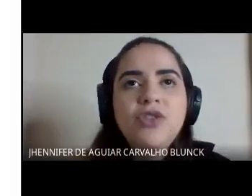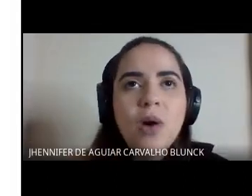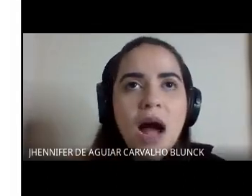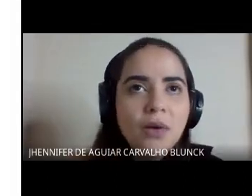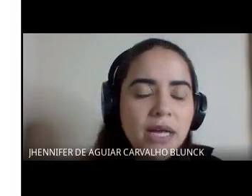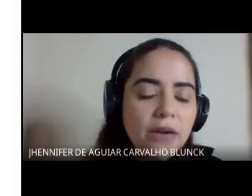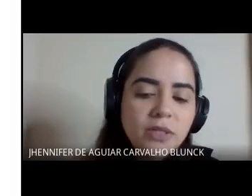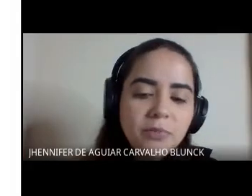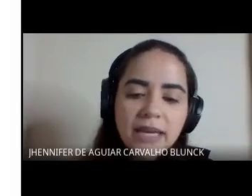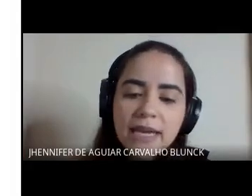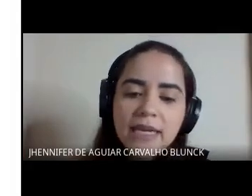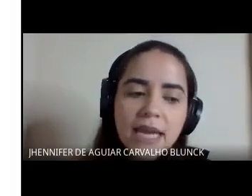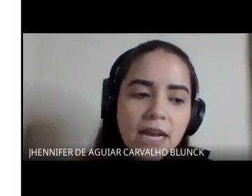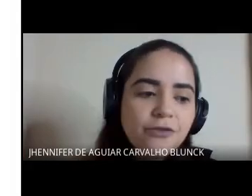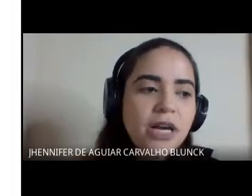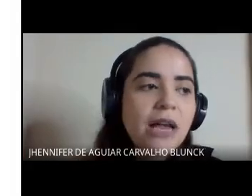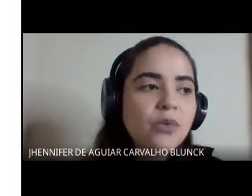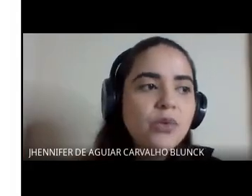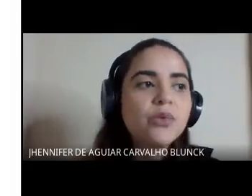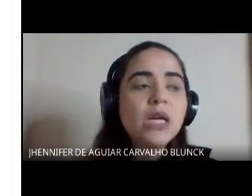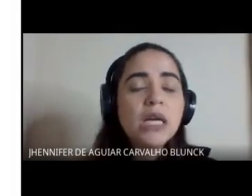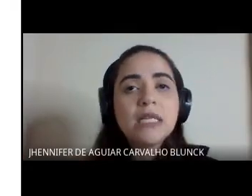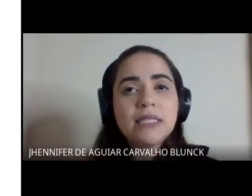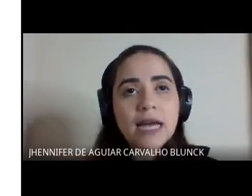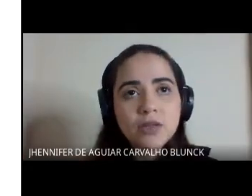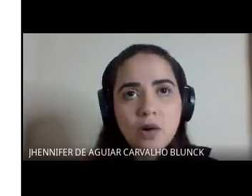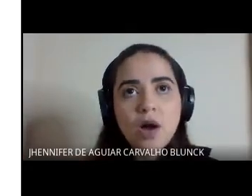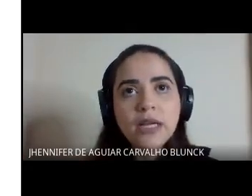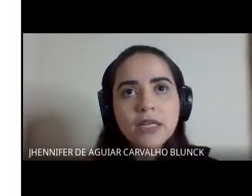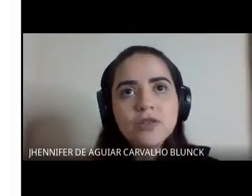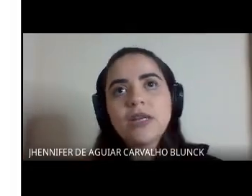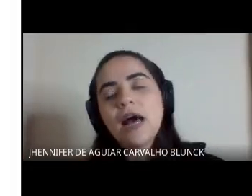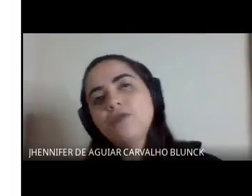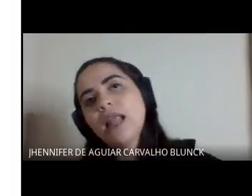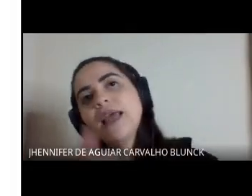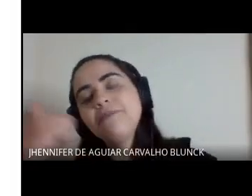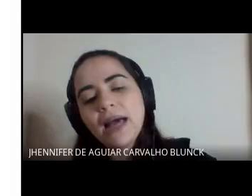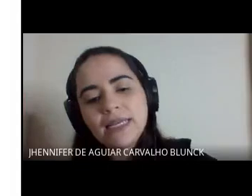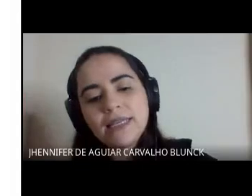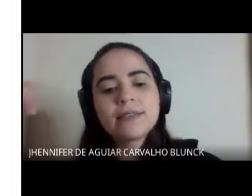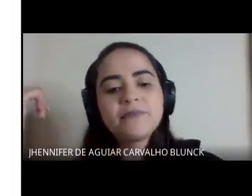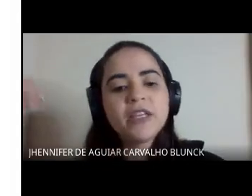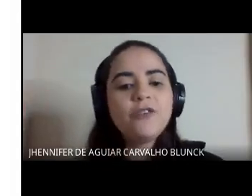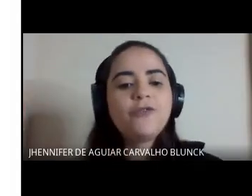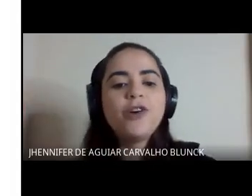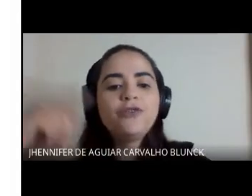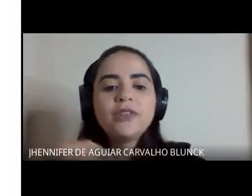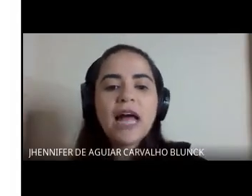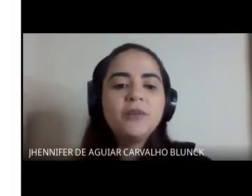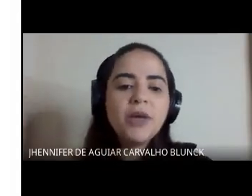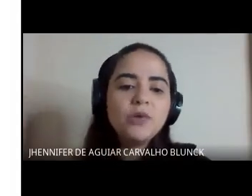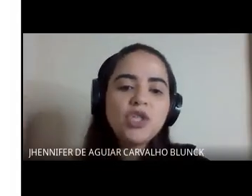na videoaula eu expliquei que ele foi aluno da Escola Nacional lá em Paris, que